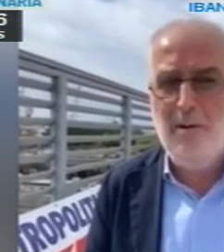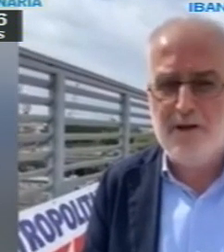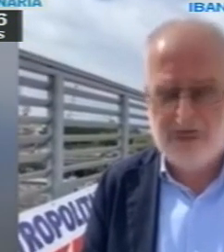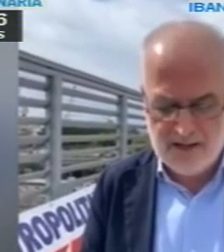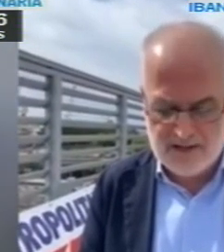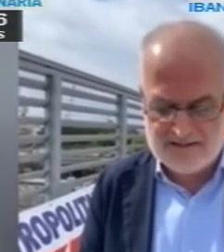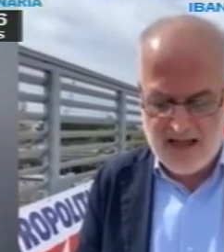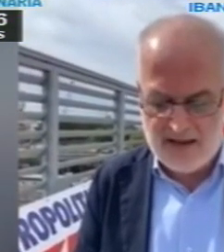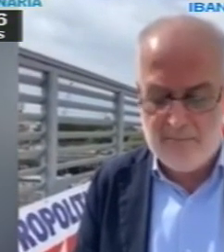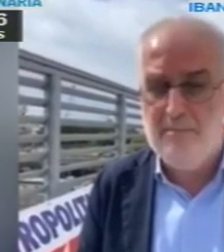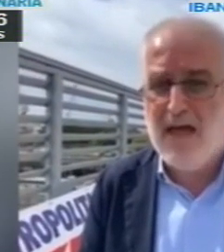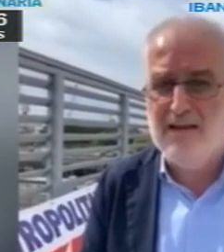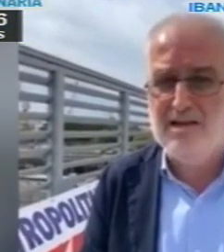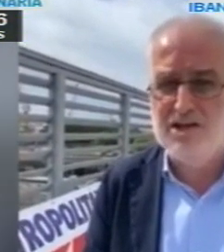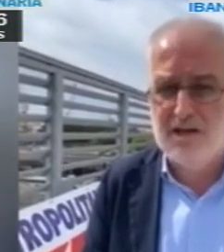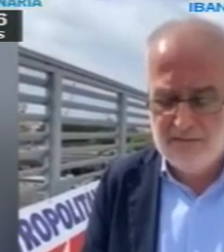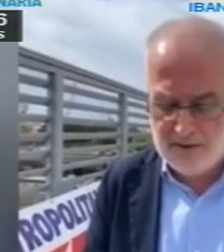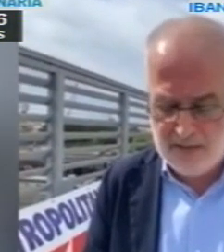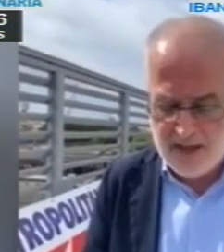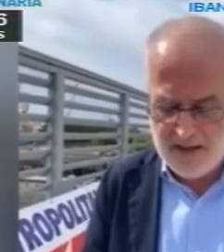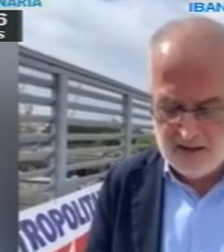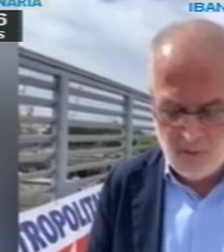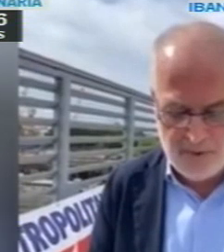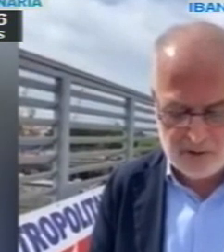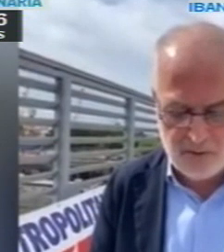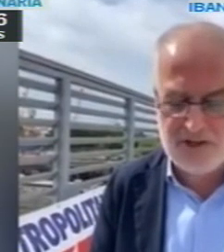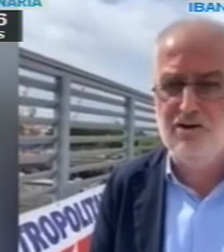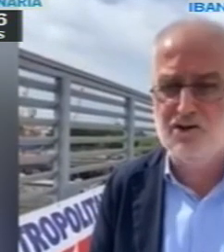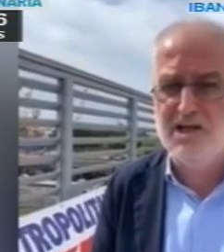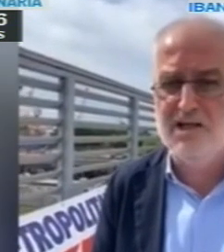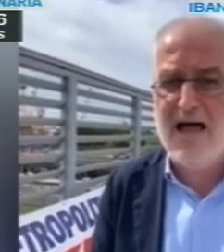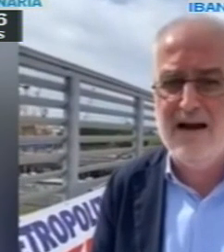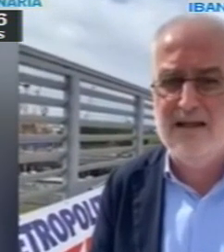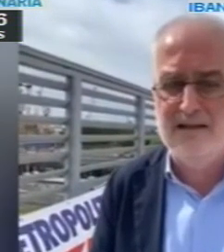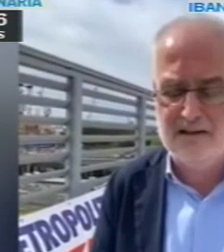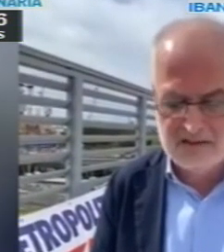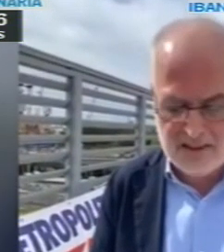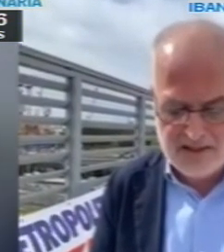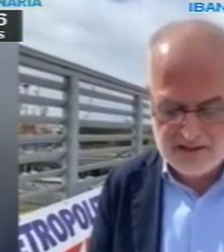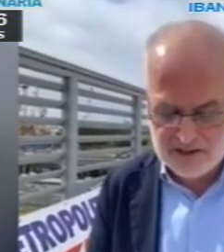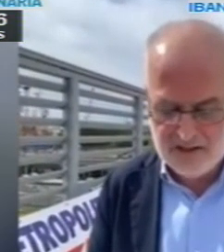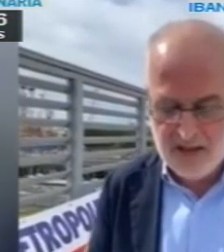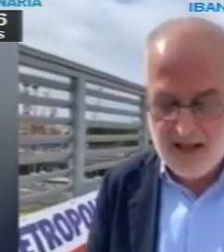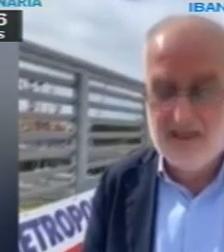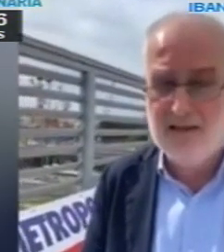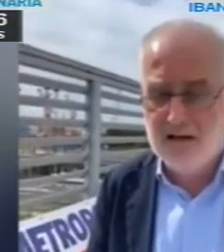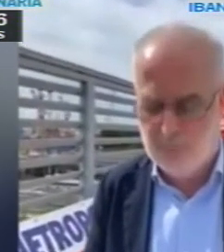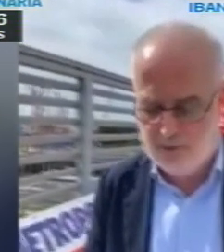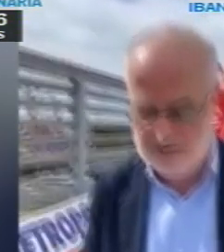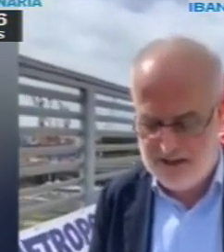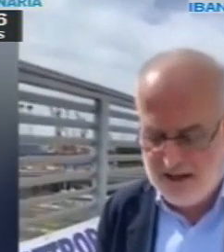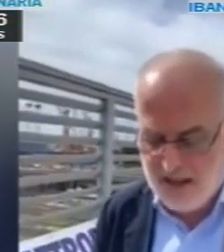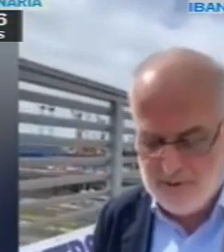Siamo qua per ringraziare medici, infermieri, operatori sociosanitari, tecnici, addetti